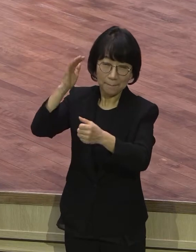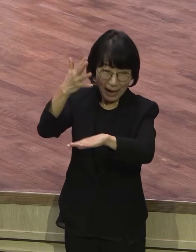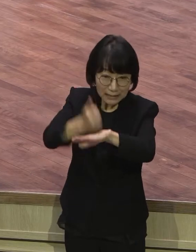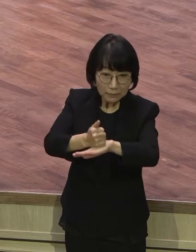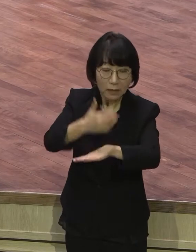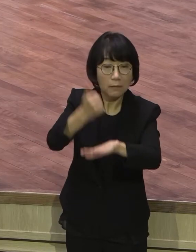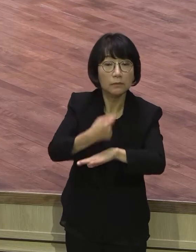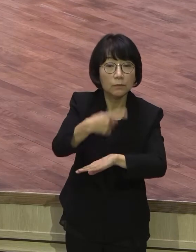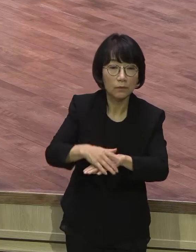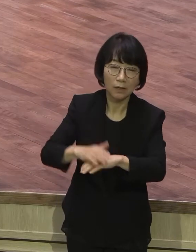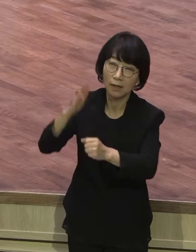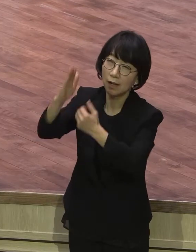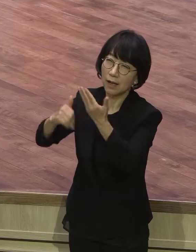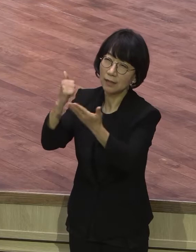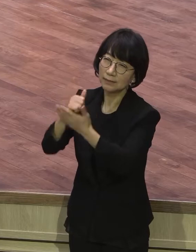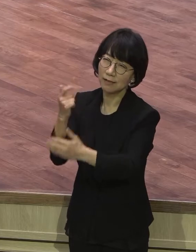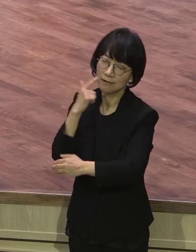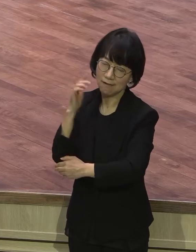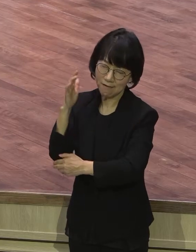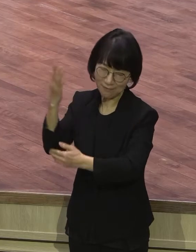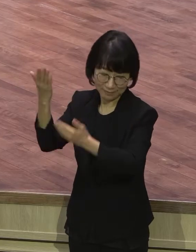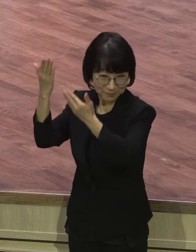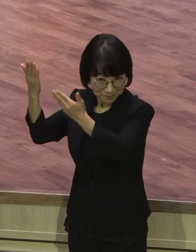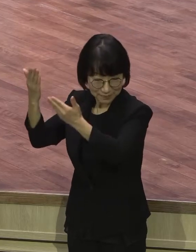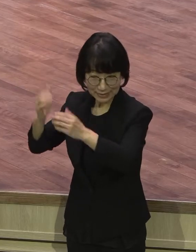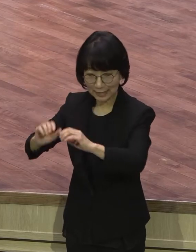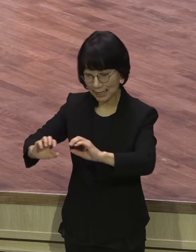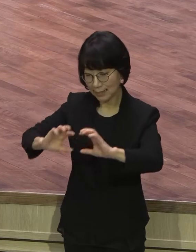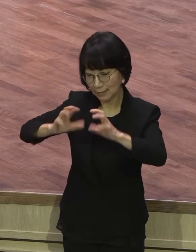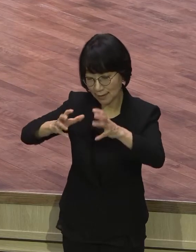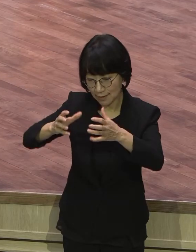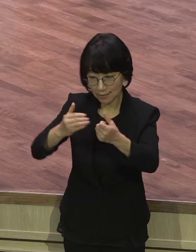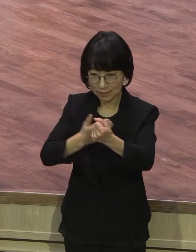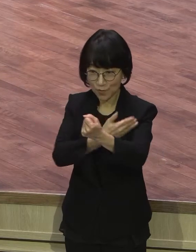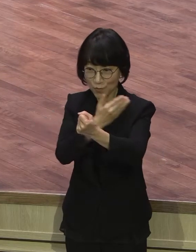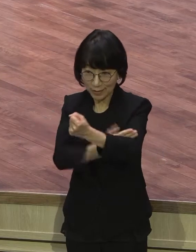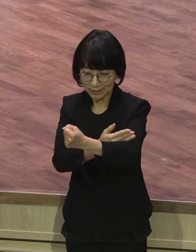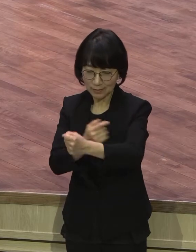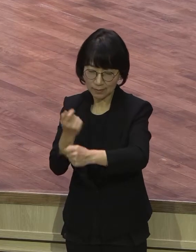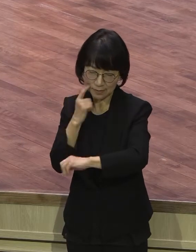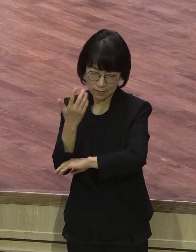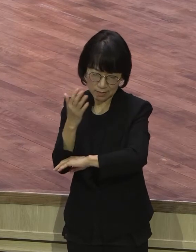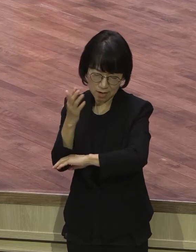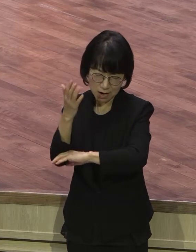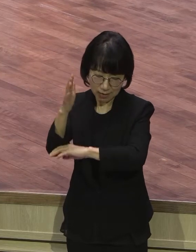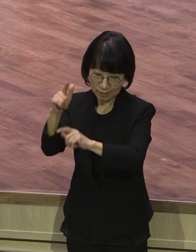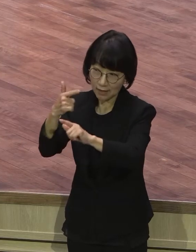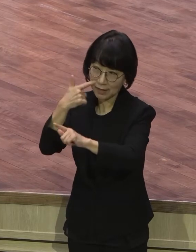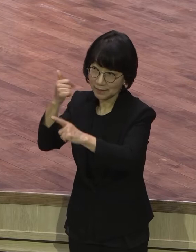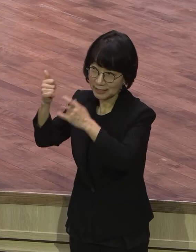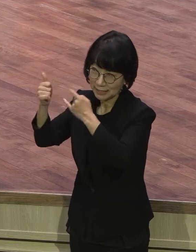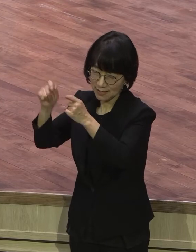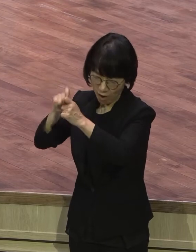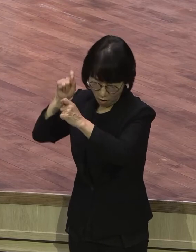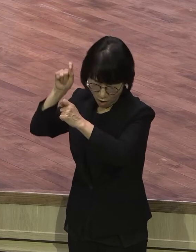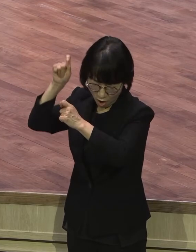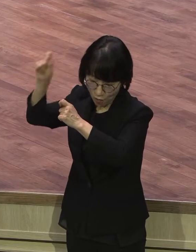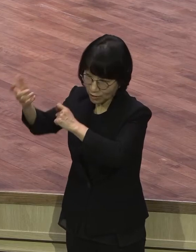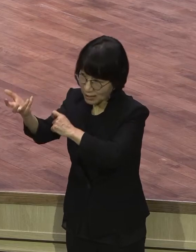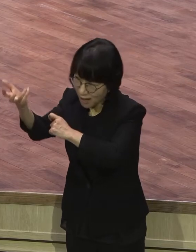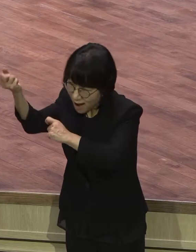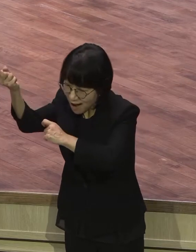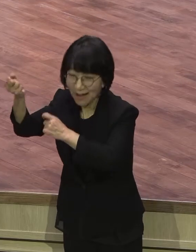납니다. 나라와 권세와 영광이 아버지께 영원히 이사옵나이다. 아멘.